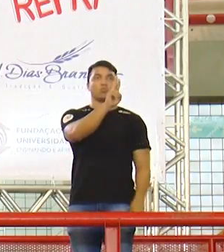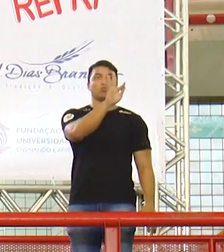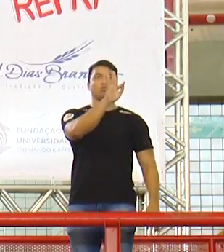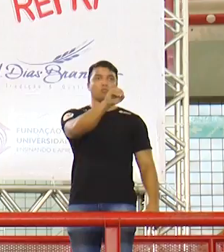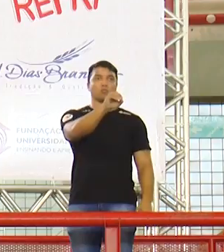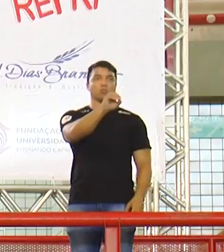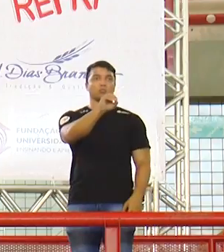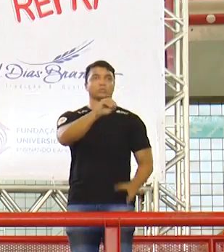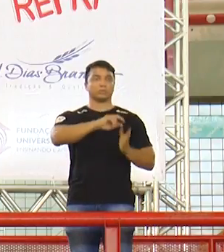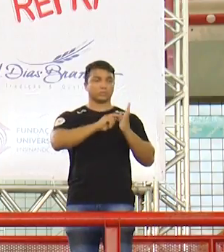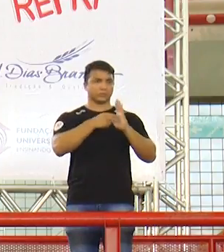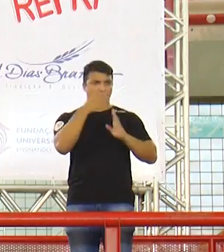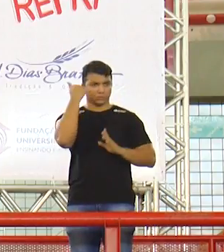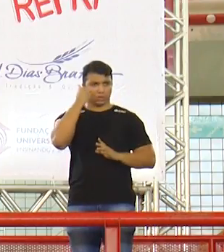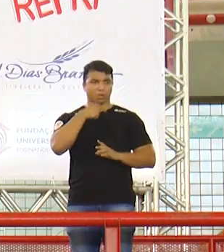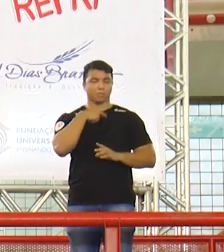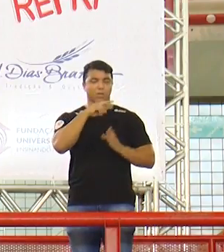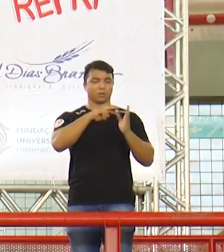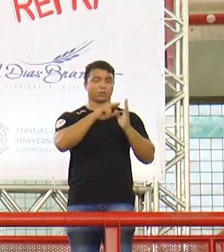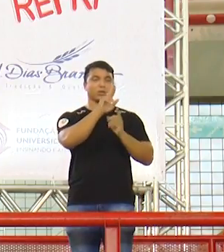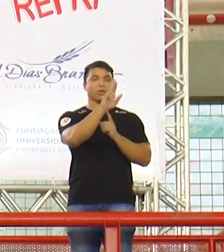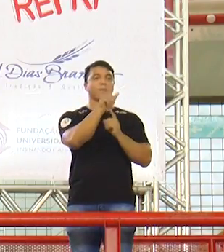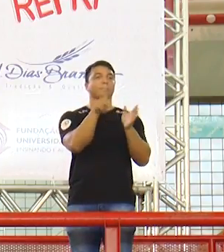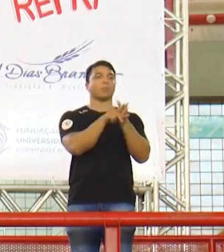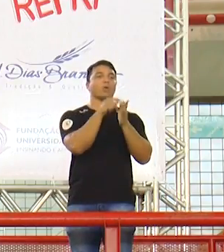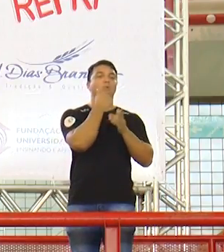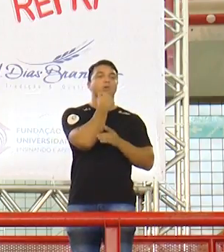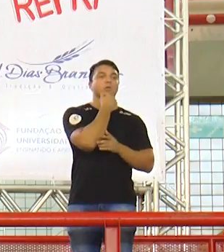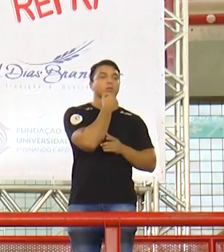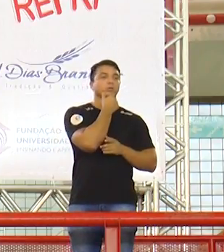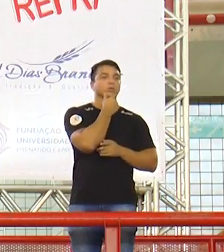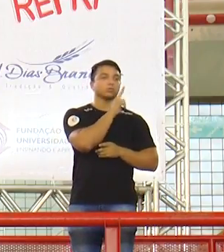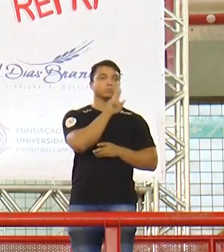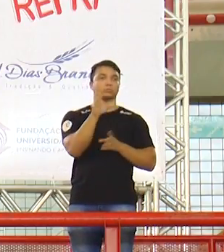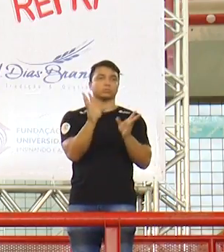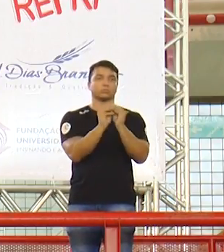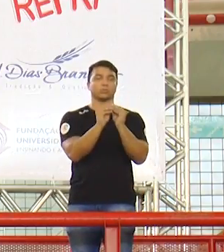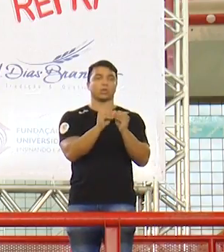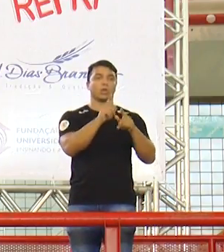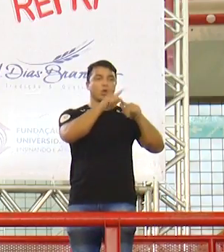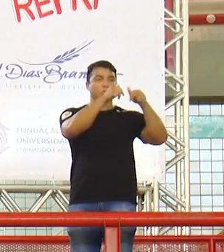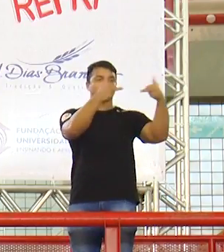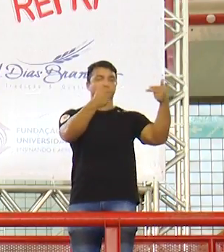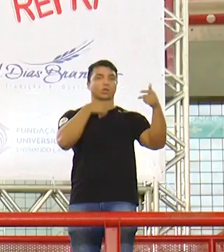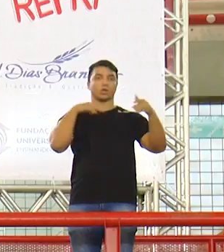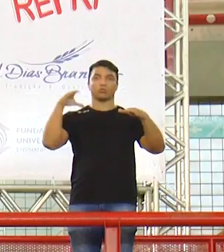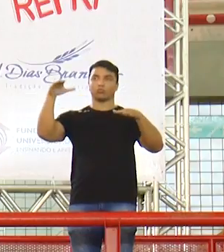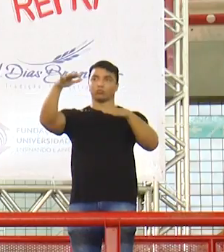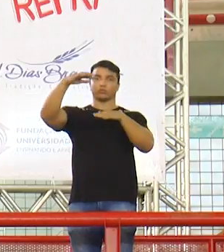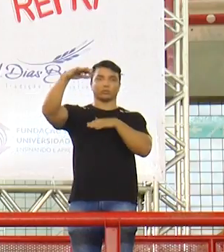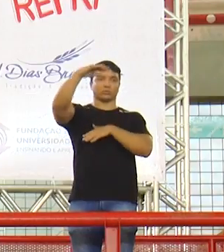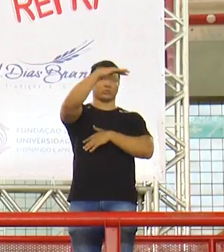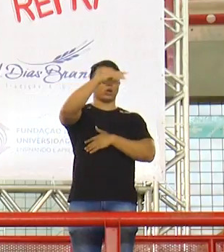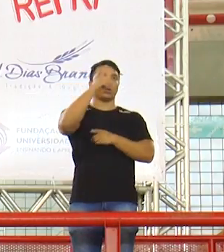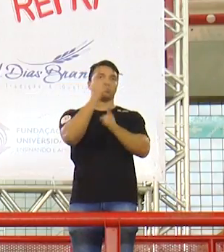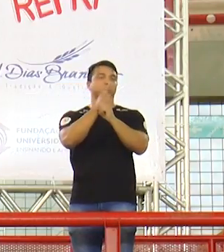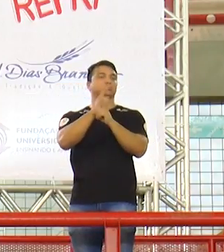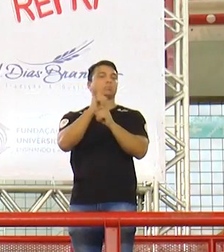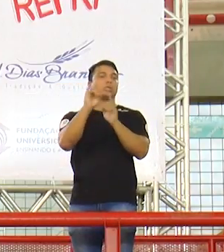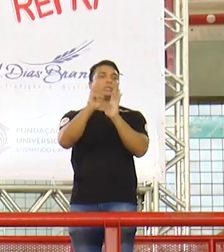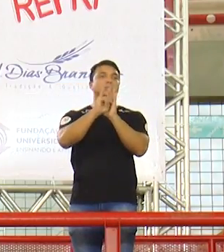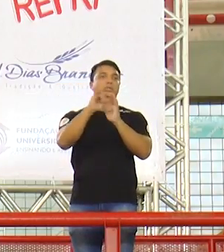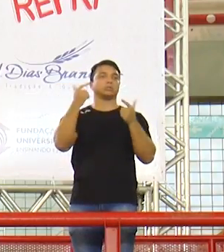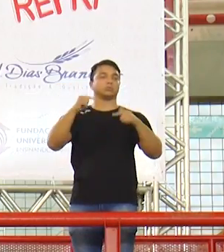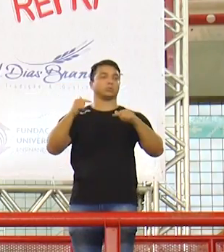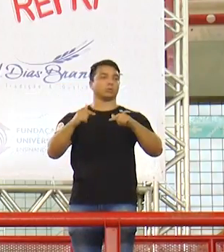é isso? É uma sigla dos nomes em inglês para objeto voador não identificado.